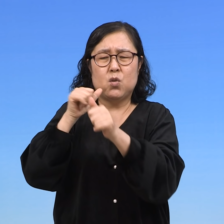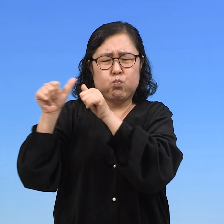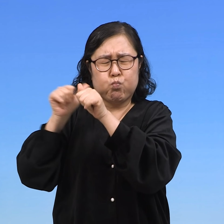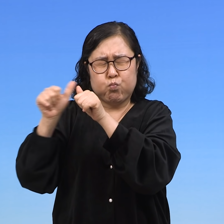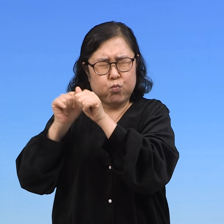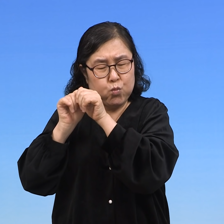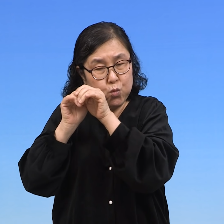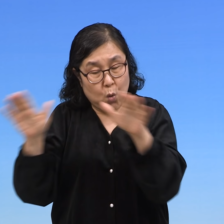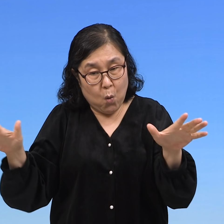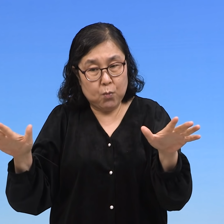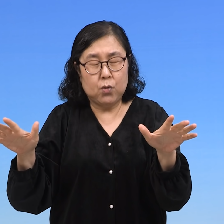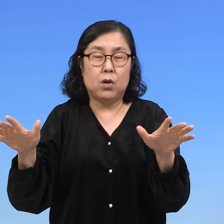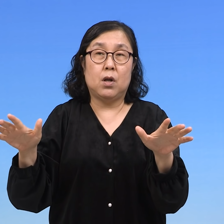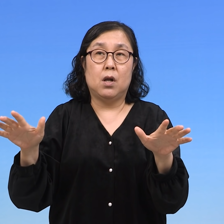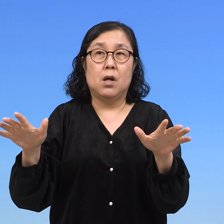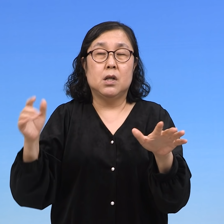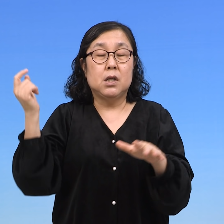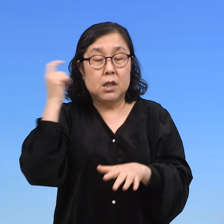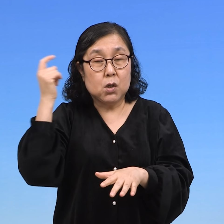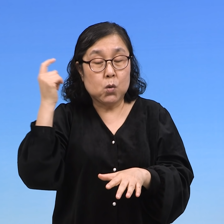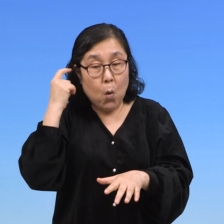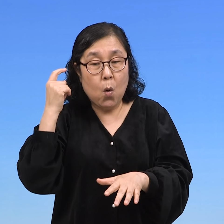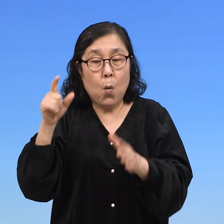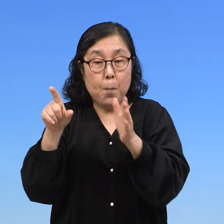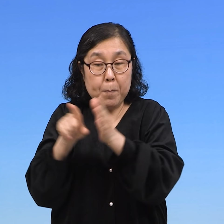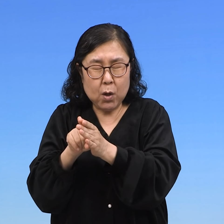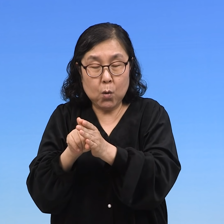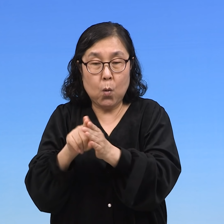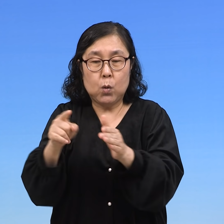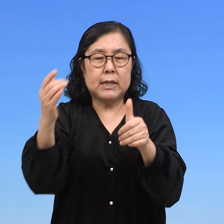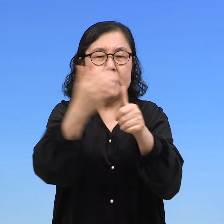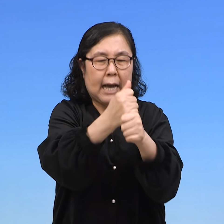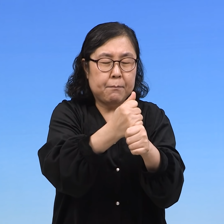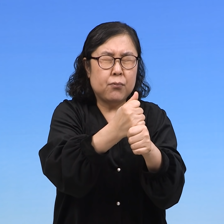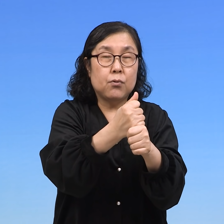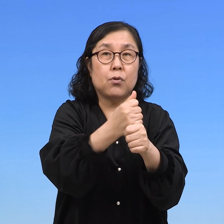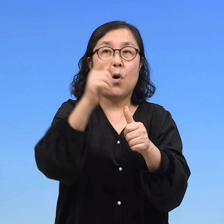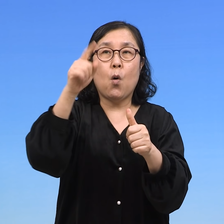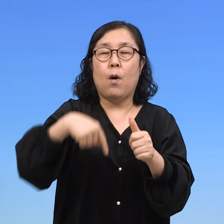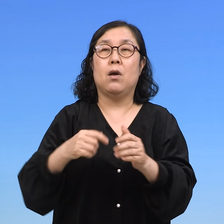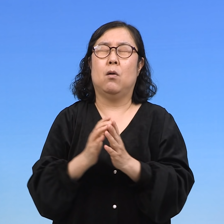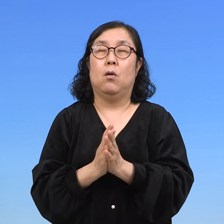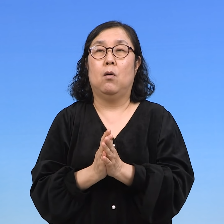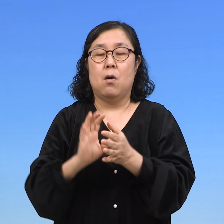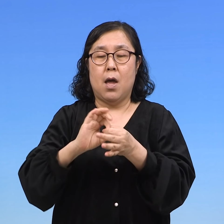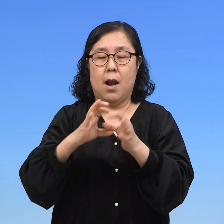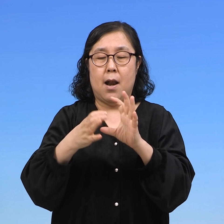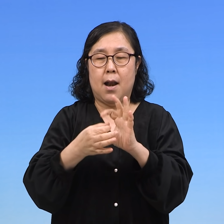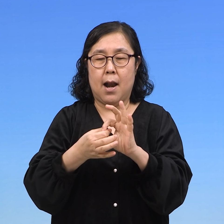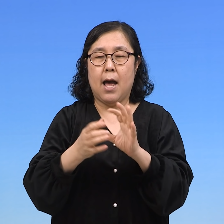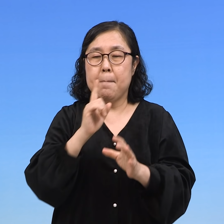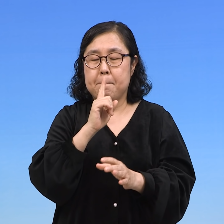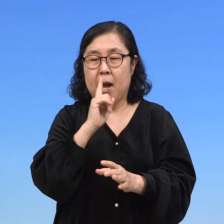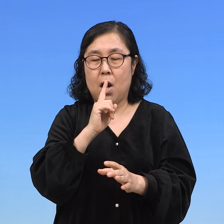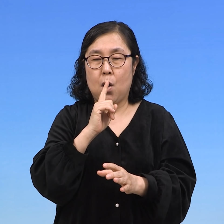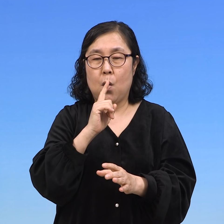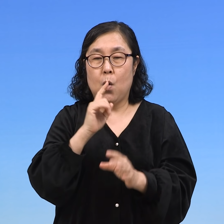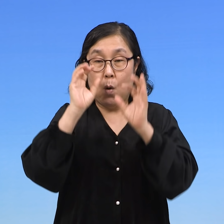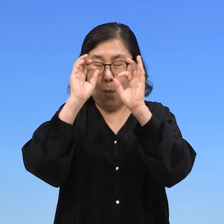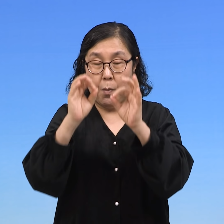여러분 여기 나오는 그를 붙들러 나오니 할 때 이거 헬라우로 보면 엄청 센 단어예요 거의